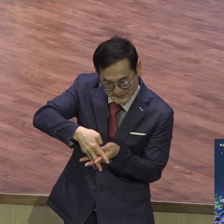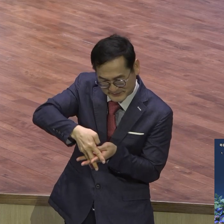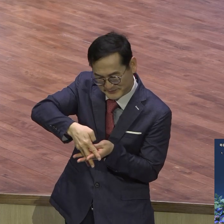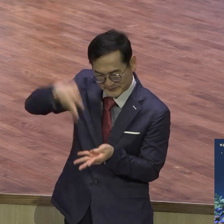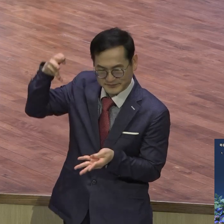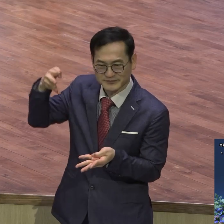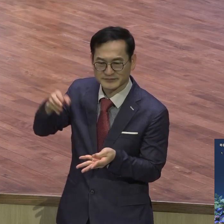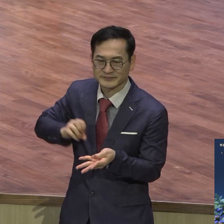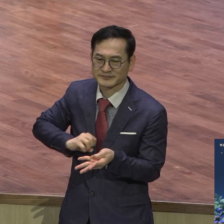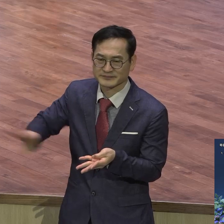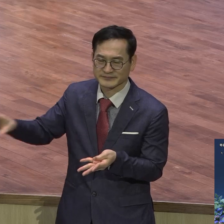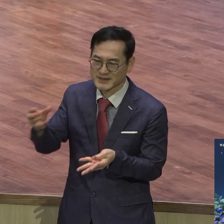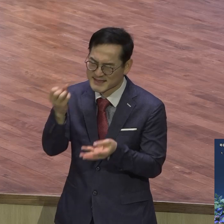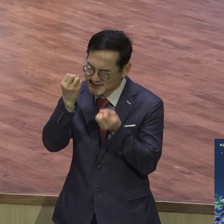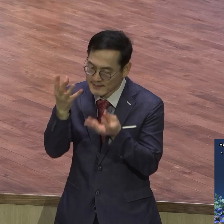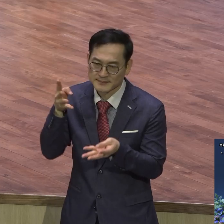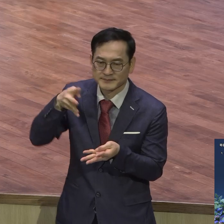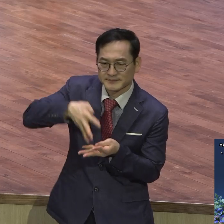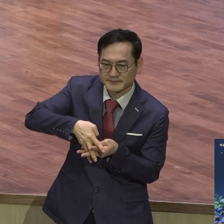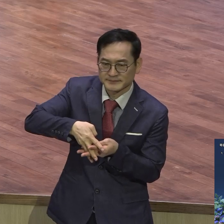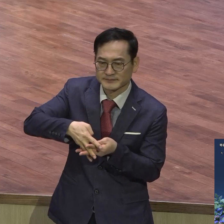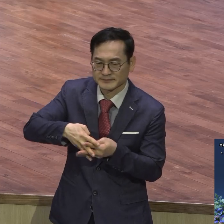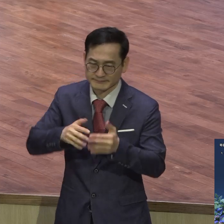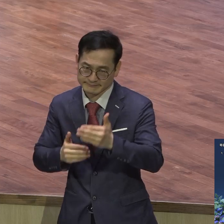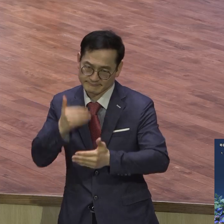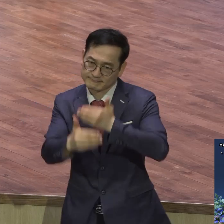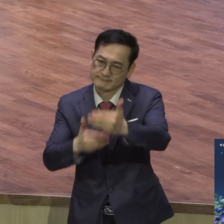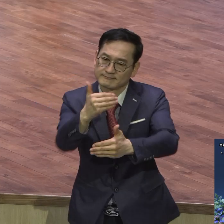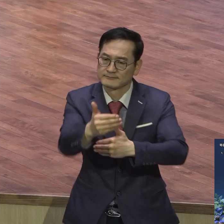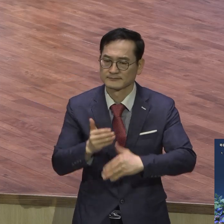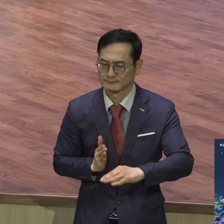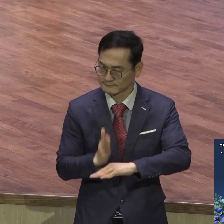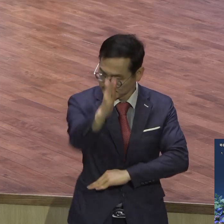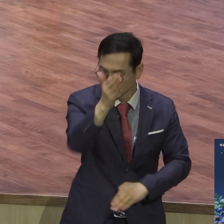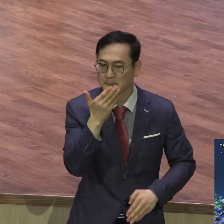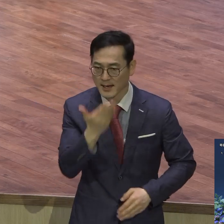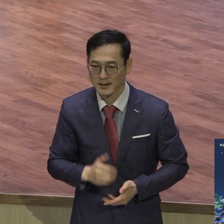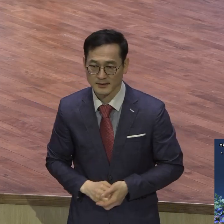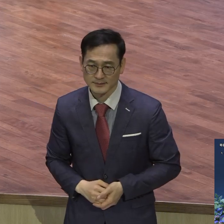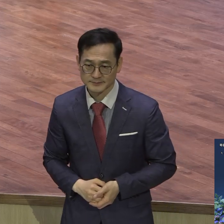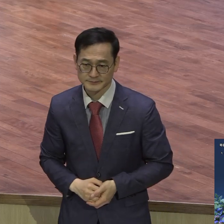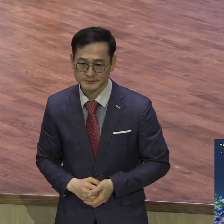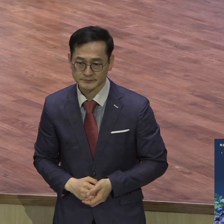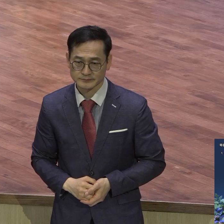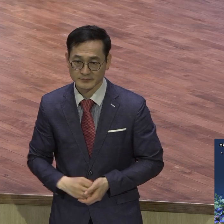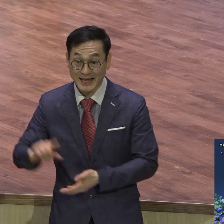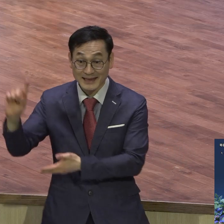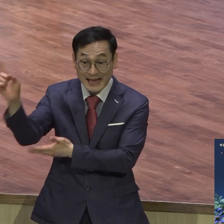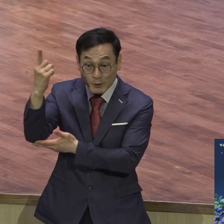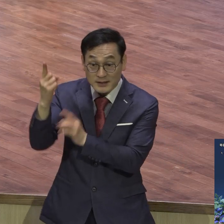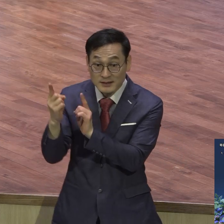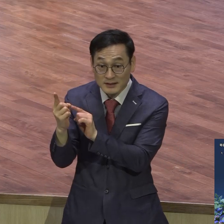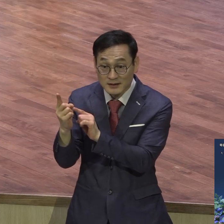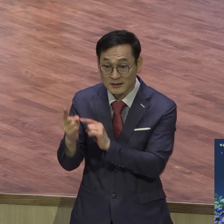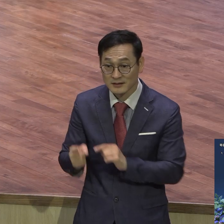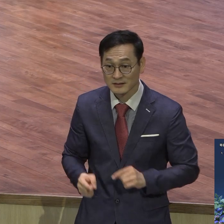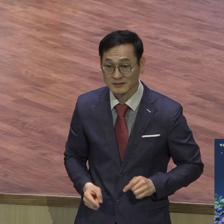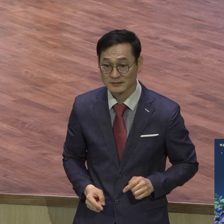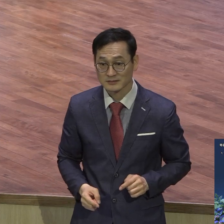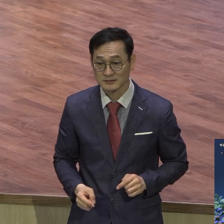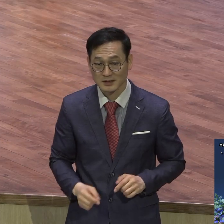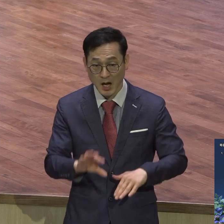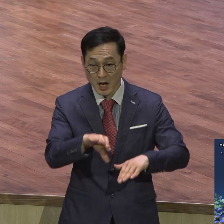그러한 단계를 나아갈 수 있습니다 3월상 24장에 보면 따위선 자기를 죽이려고 온갖